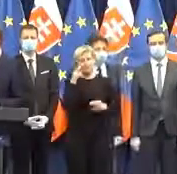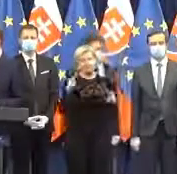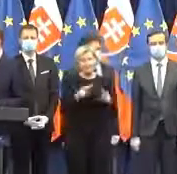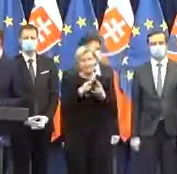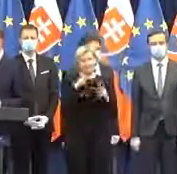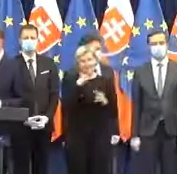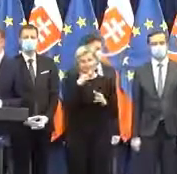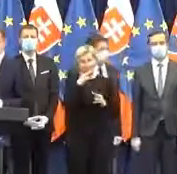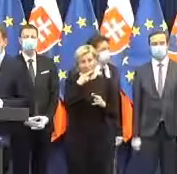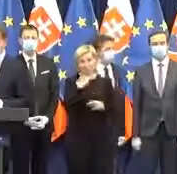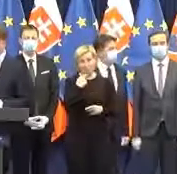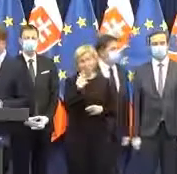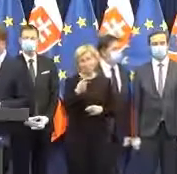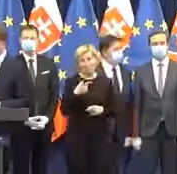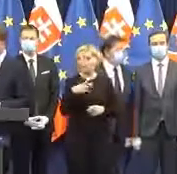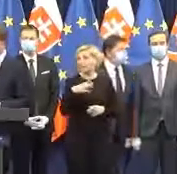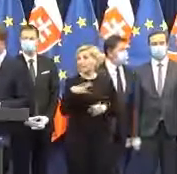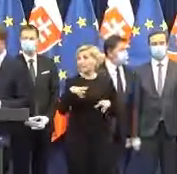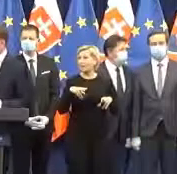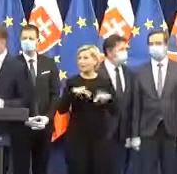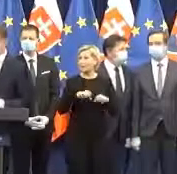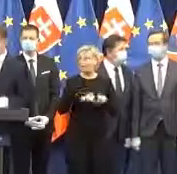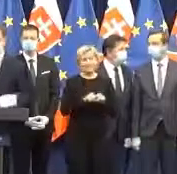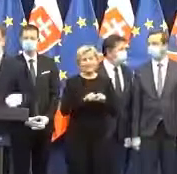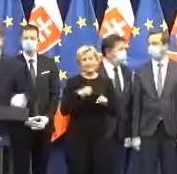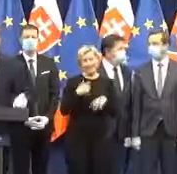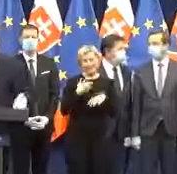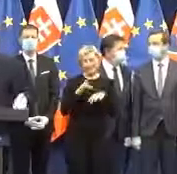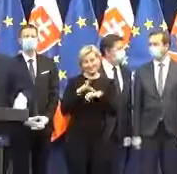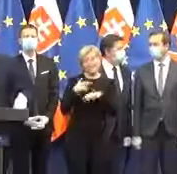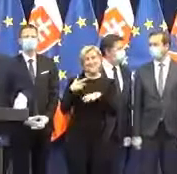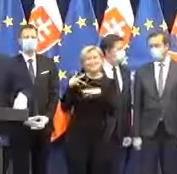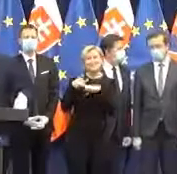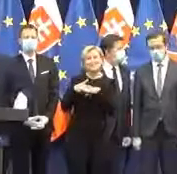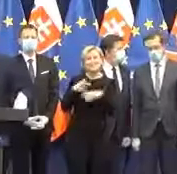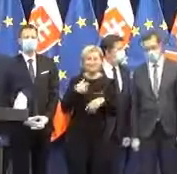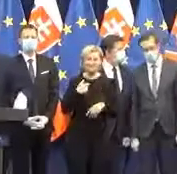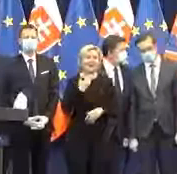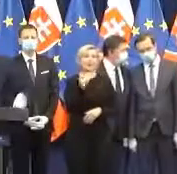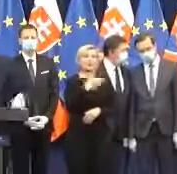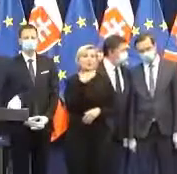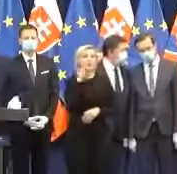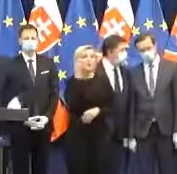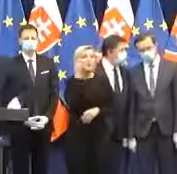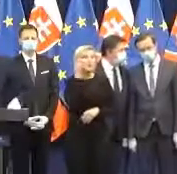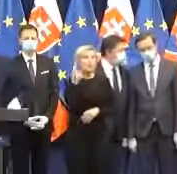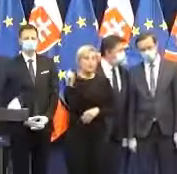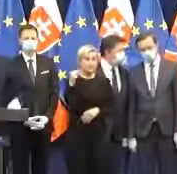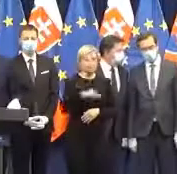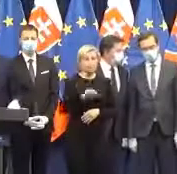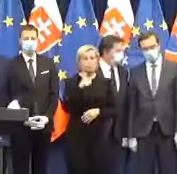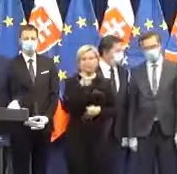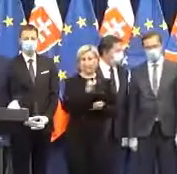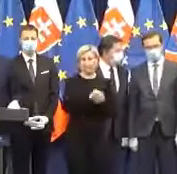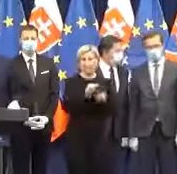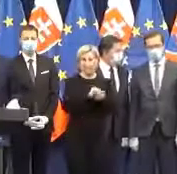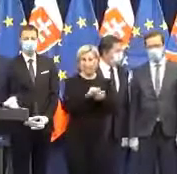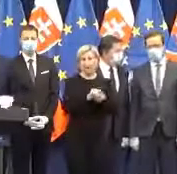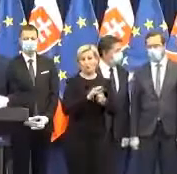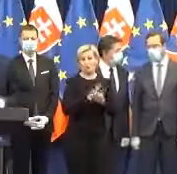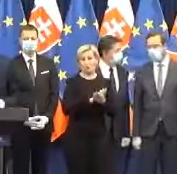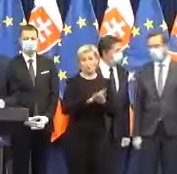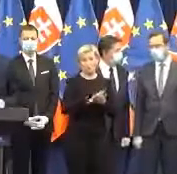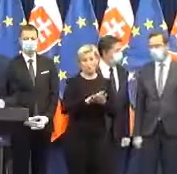ako povedal pán premiér. Prepáčte, som vás skočil do reči. Ďakujem veľmi pekne, že ste prišli. Prvá tlačovka za nami, prvé rokovanie vlády za